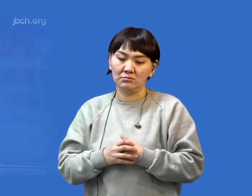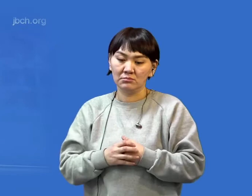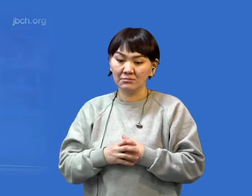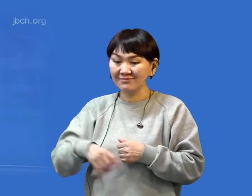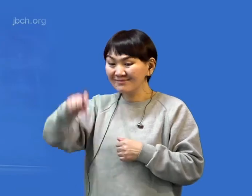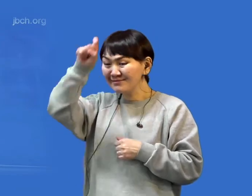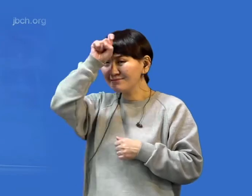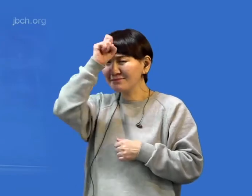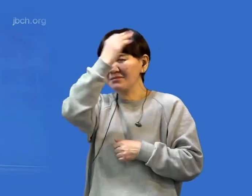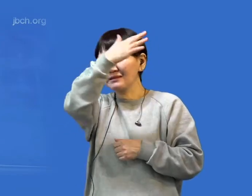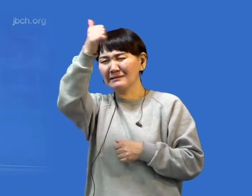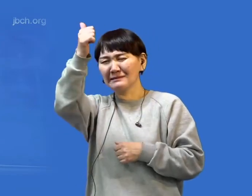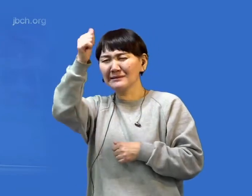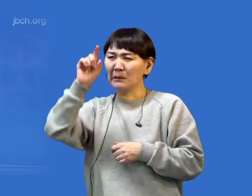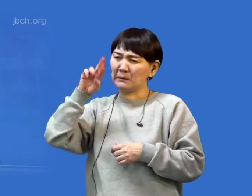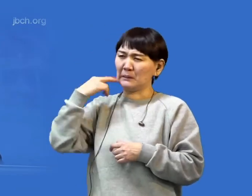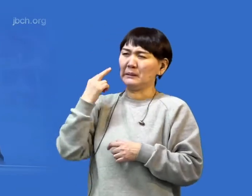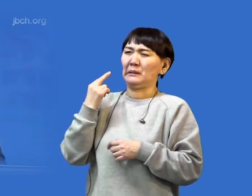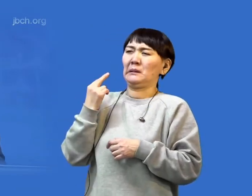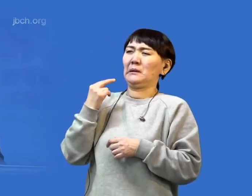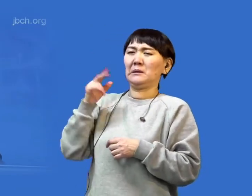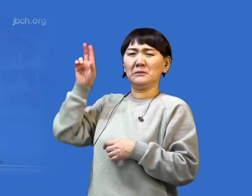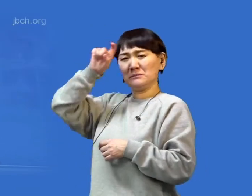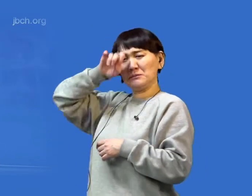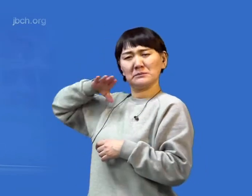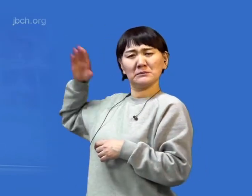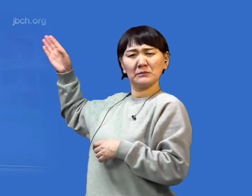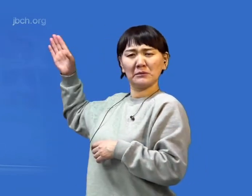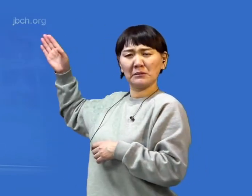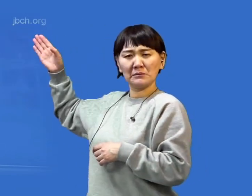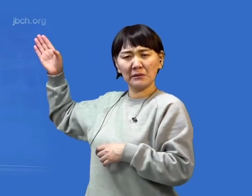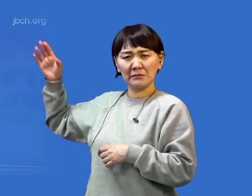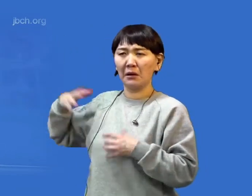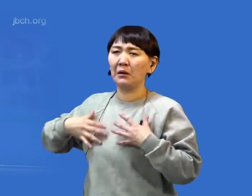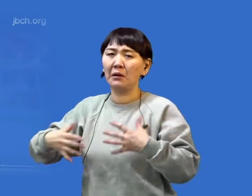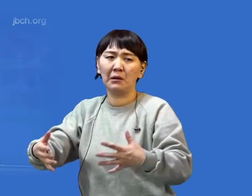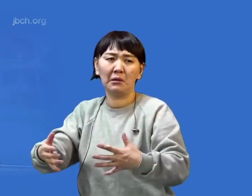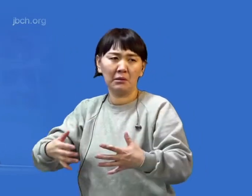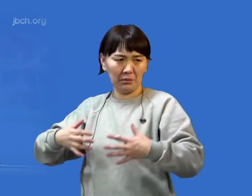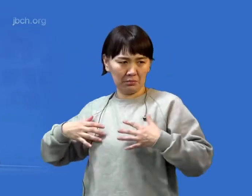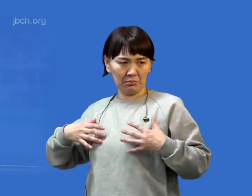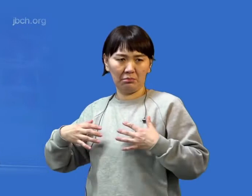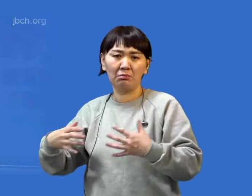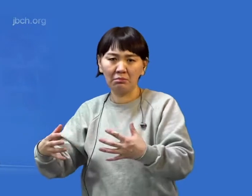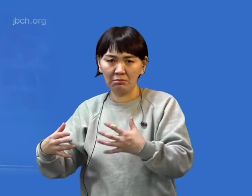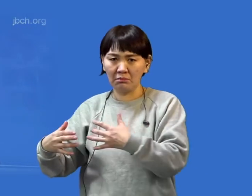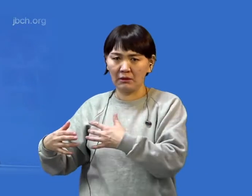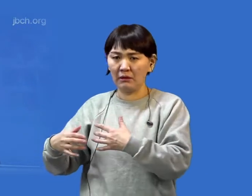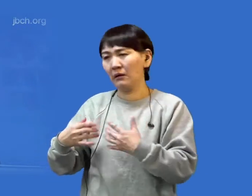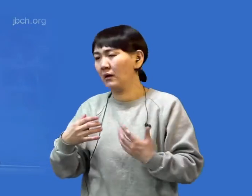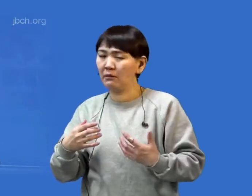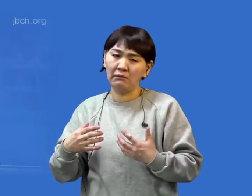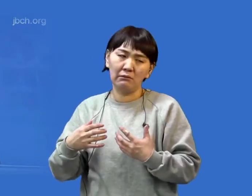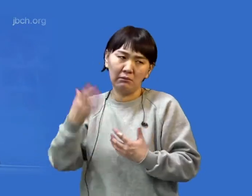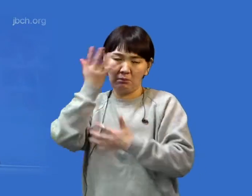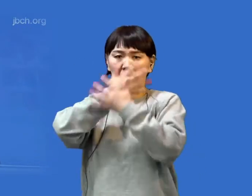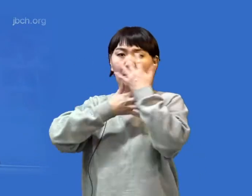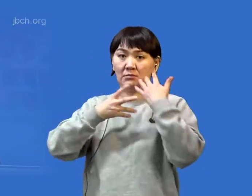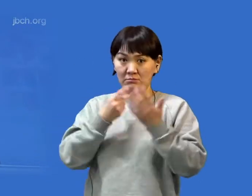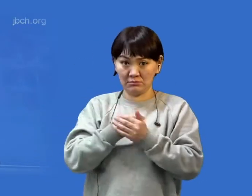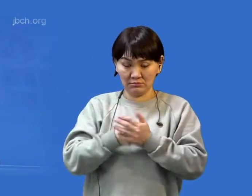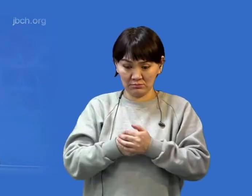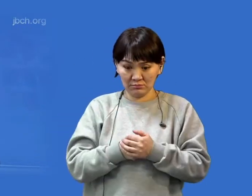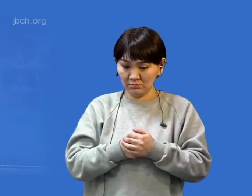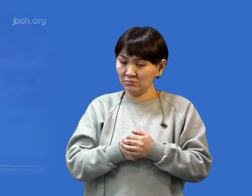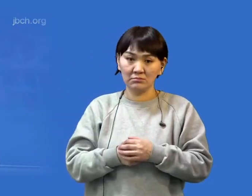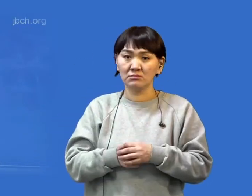Египт руу явж байгаа л Канаан нутг руу явъя гэдэл ингээл нааша цааша 90 бурхны өмнө байнгал ингээд л